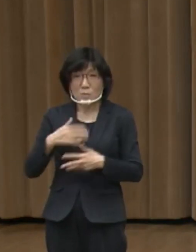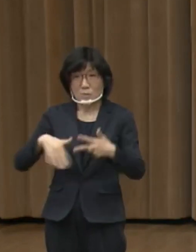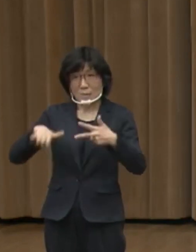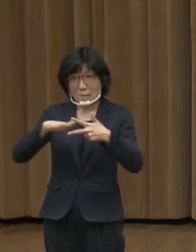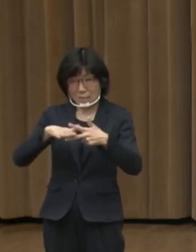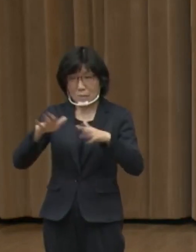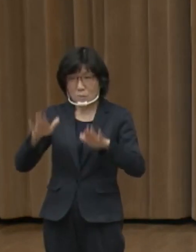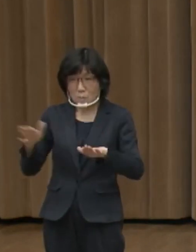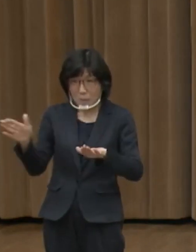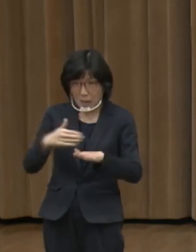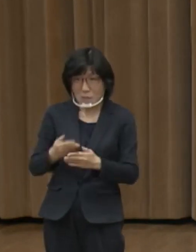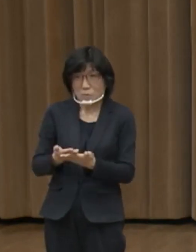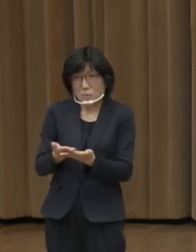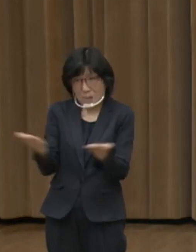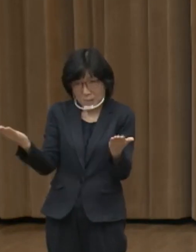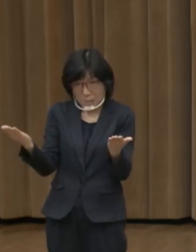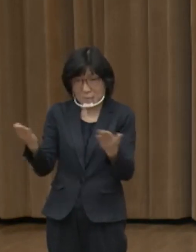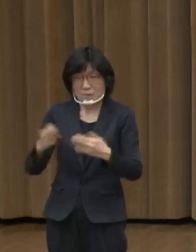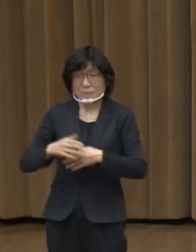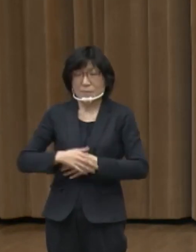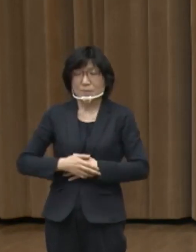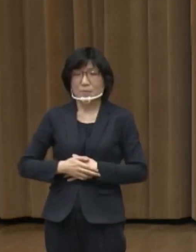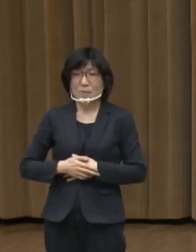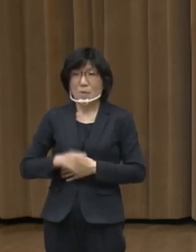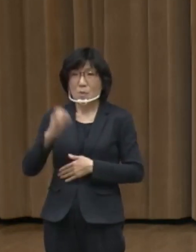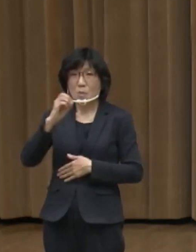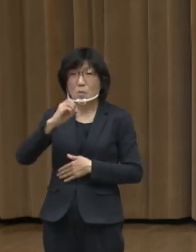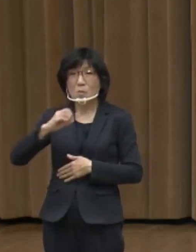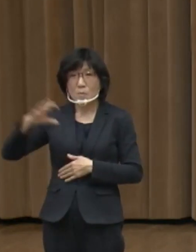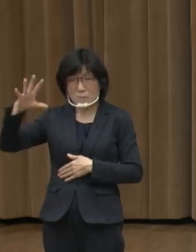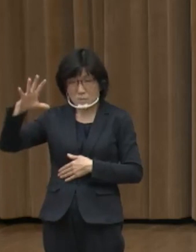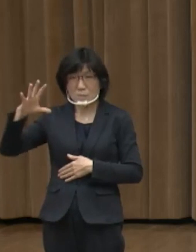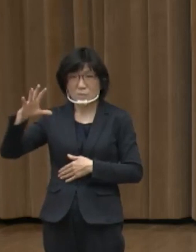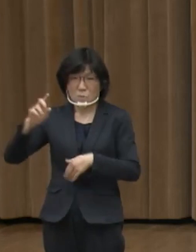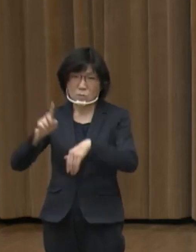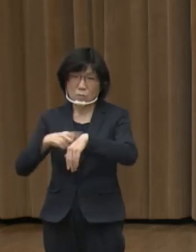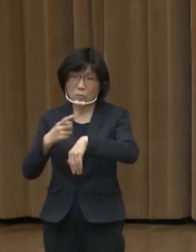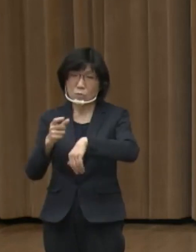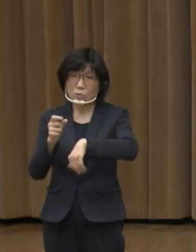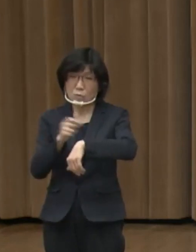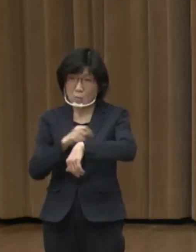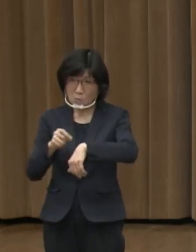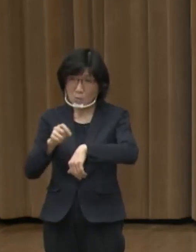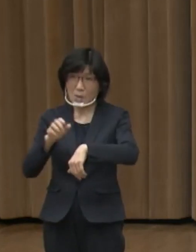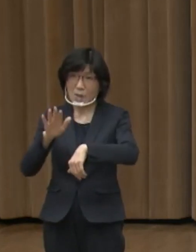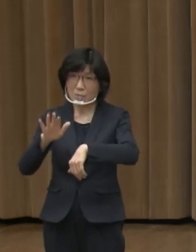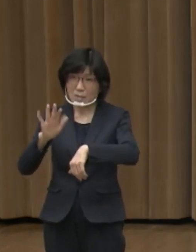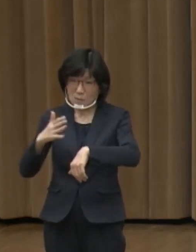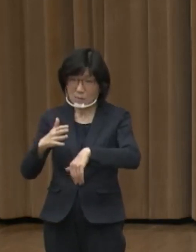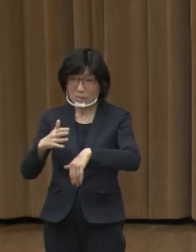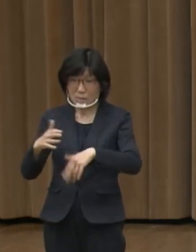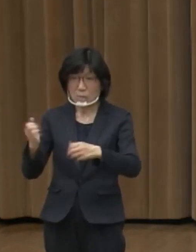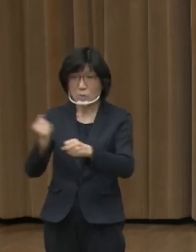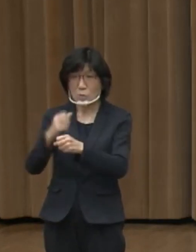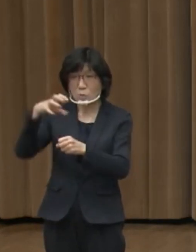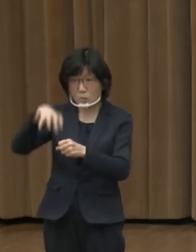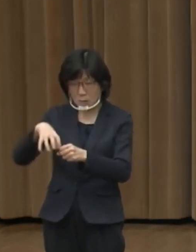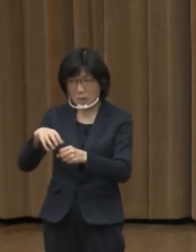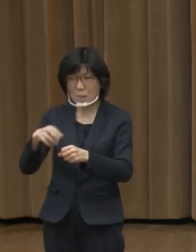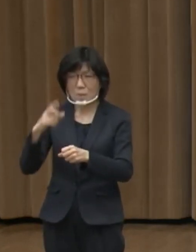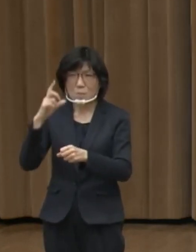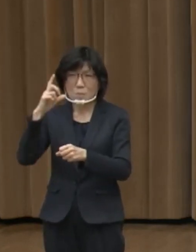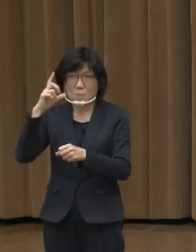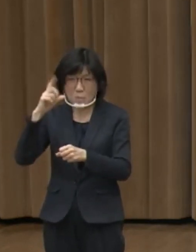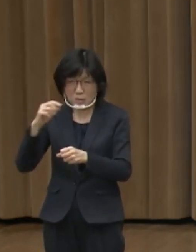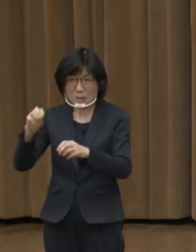います。次に、オミクロン株の特徴を踏まえた濃厚接触者への対応として、事業所で感染者が発生した